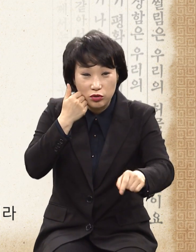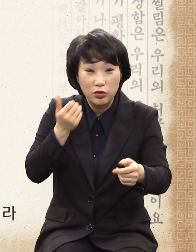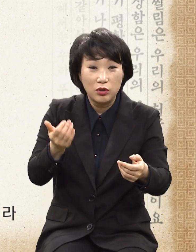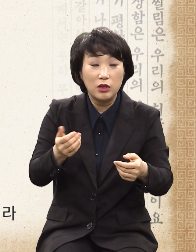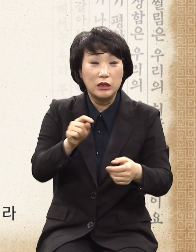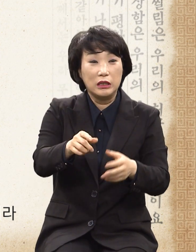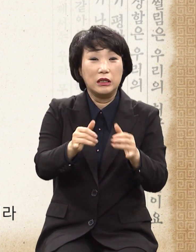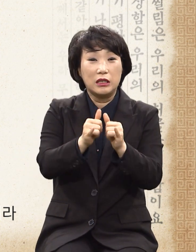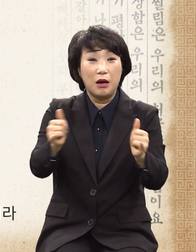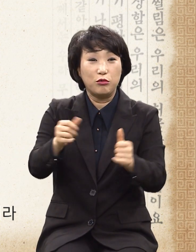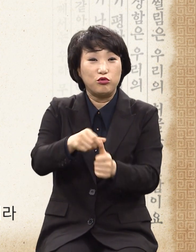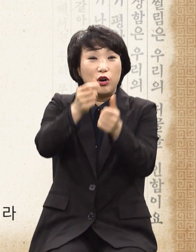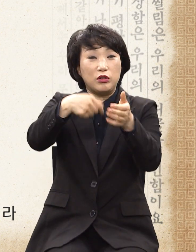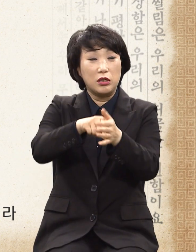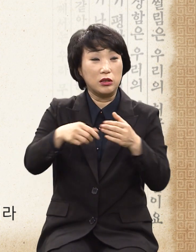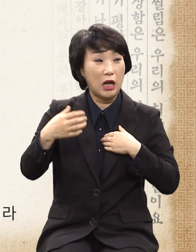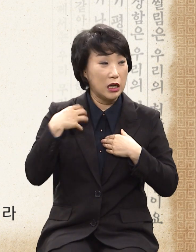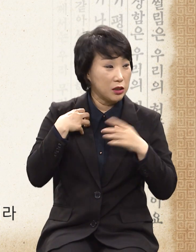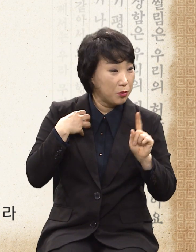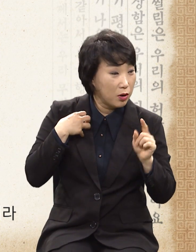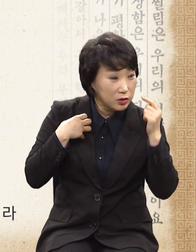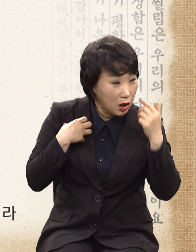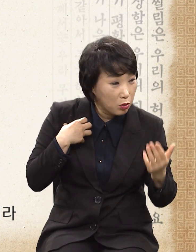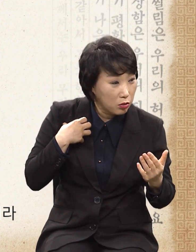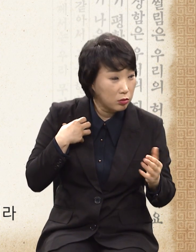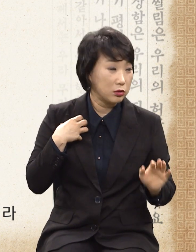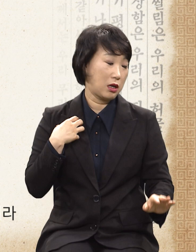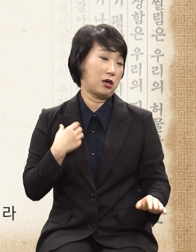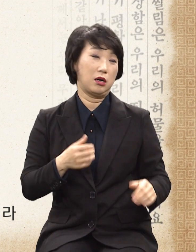무엇하고 있는가? 악하고 게으른 종아,